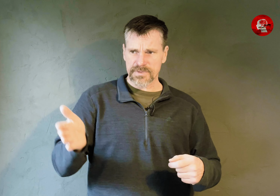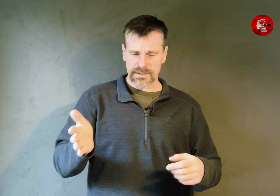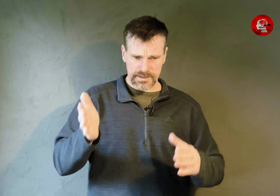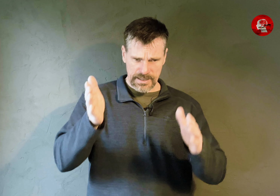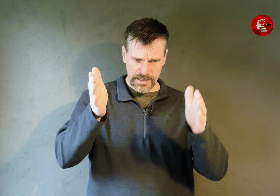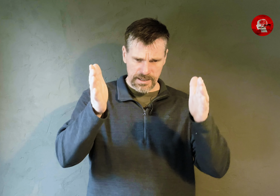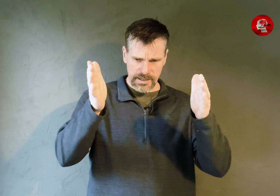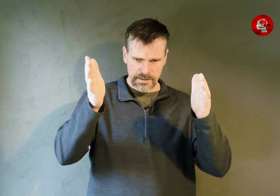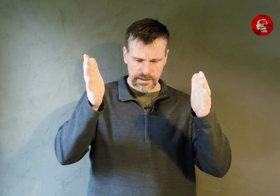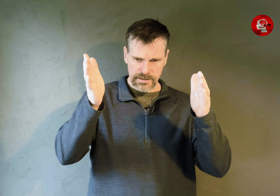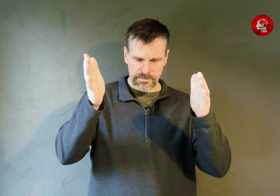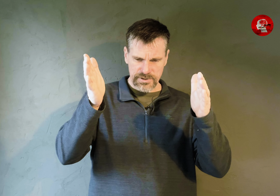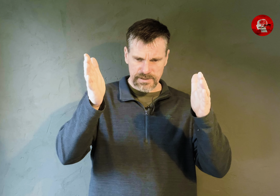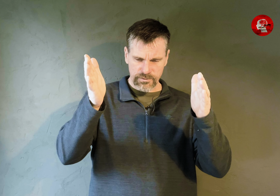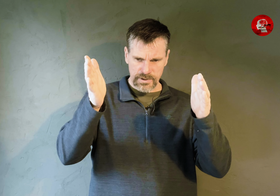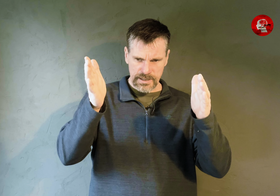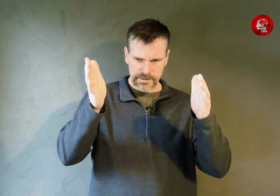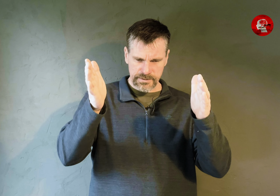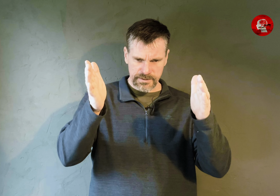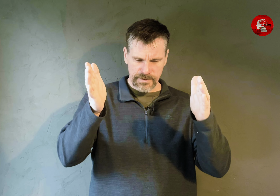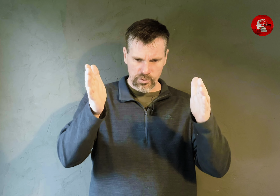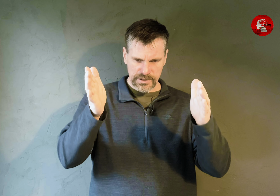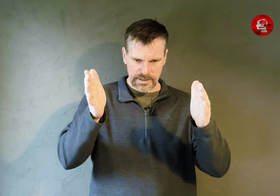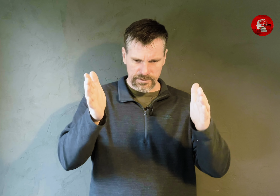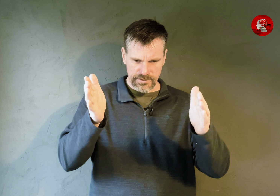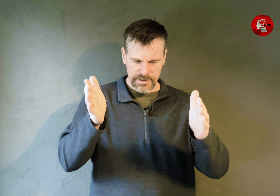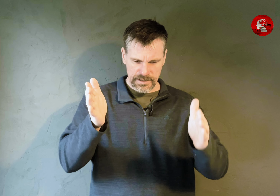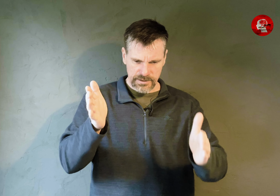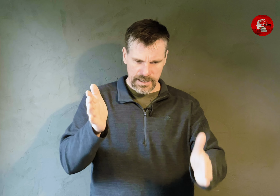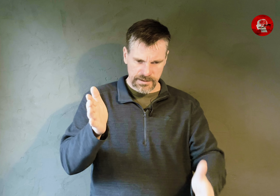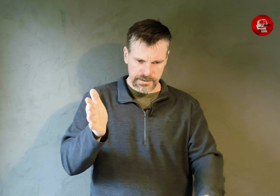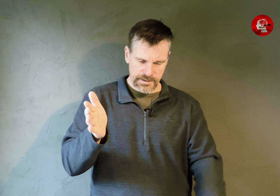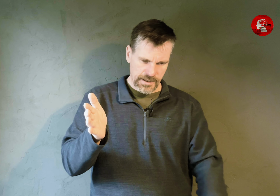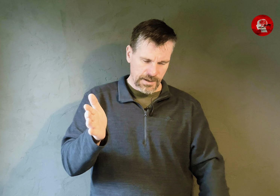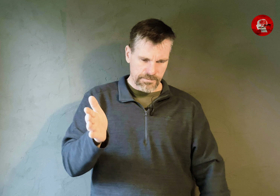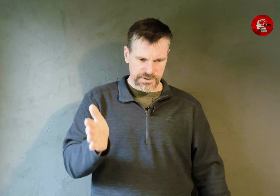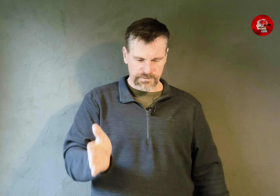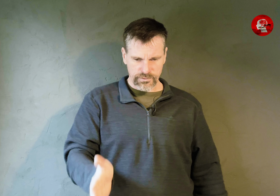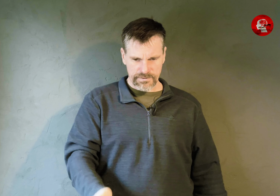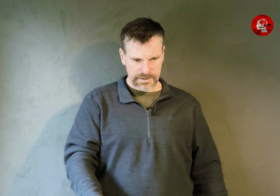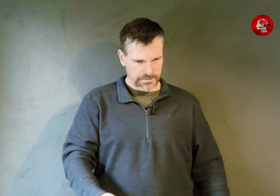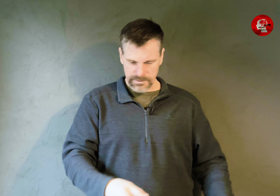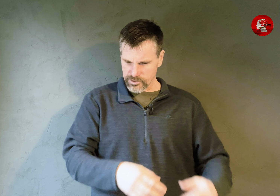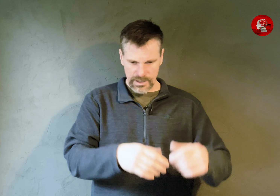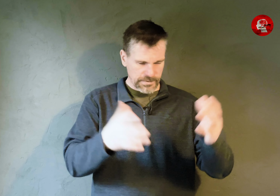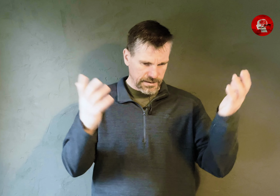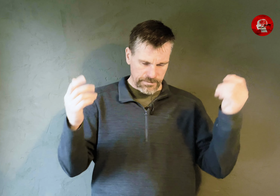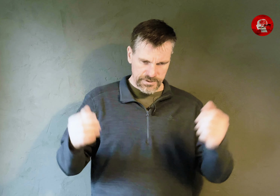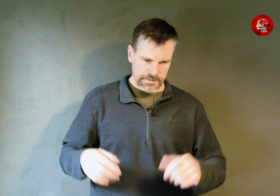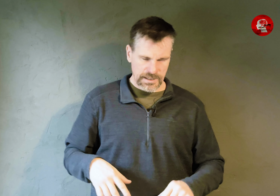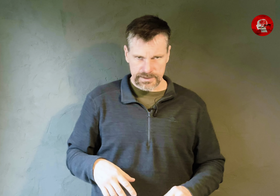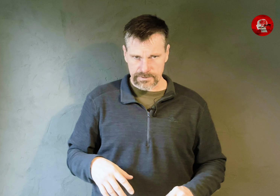sie ja sie zeigen ja ein bild wo halt zwei motorsägen durchs holt gehen die eine ist ein bisschen früher fett und schreibe zehn prozent mehr leistung